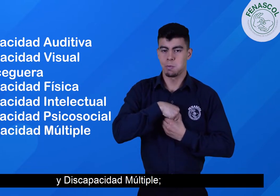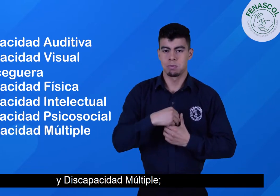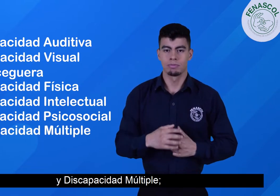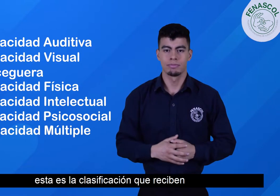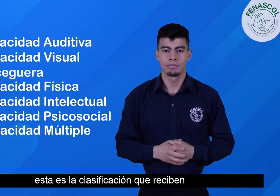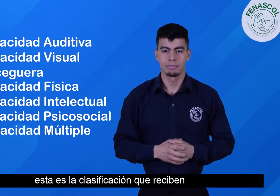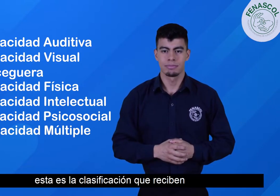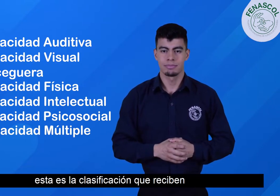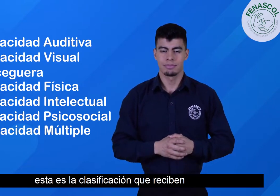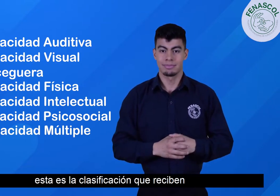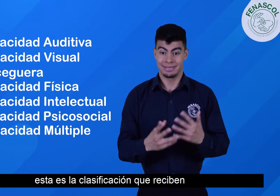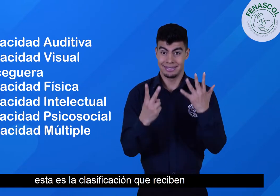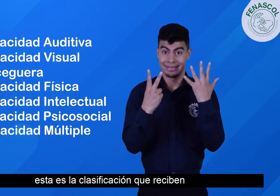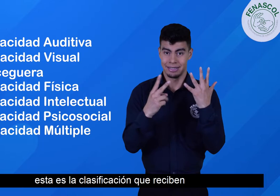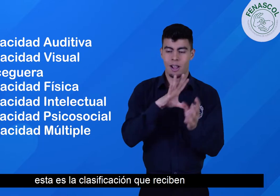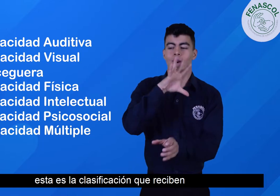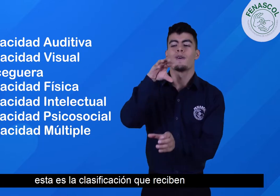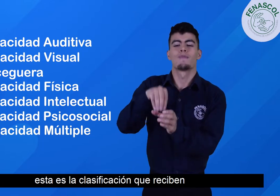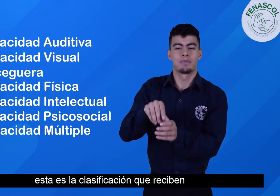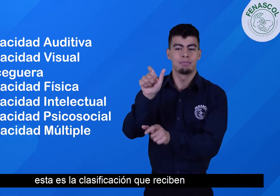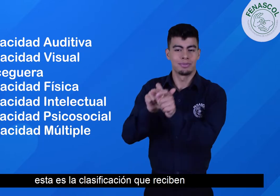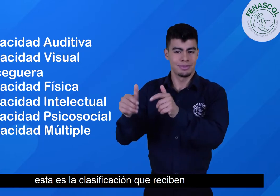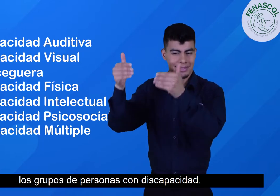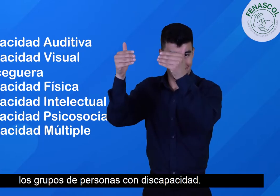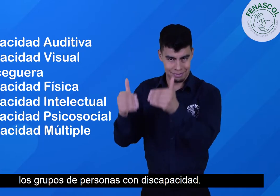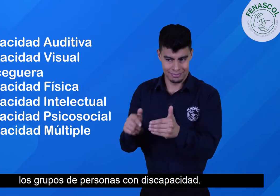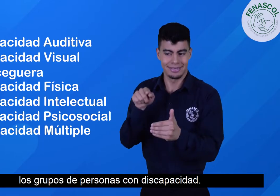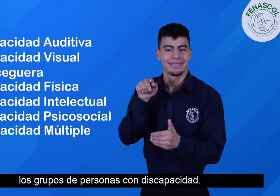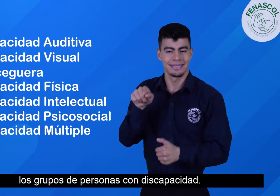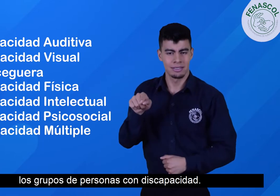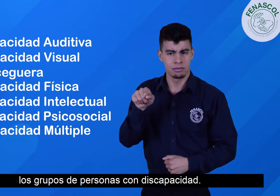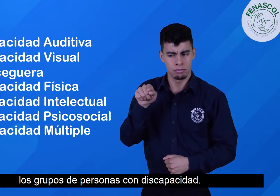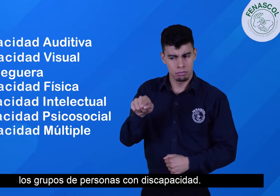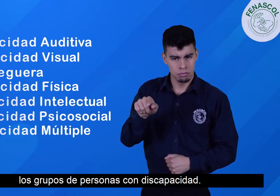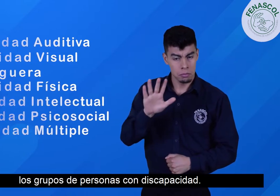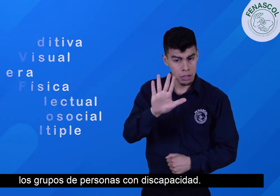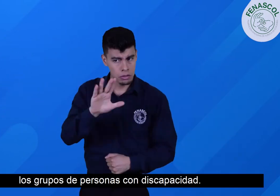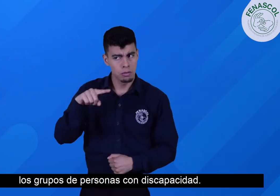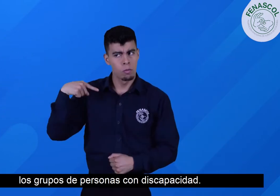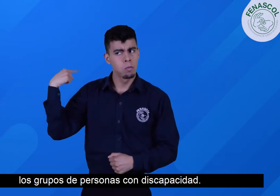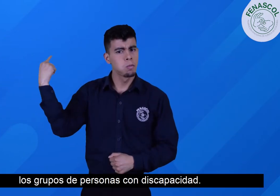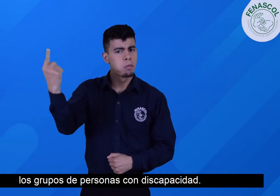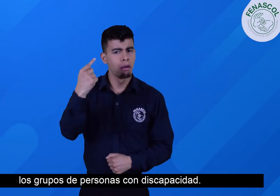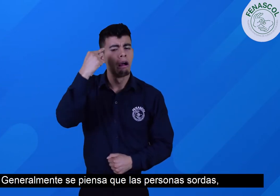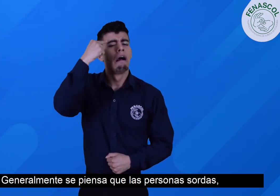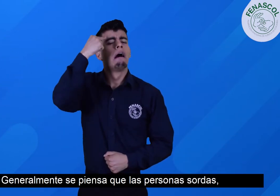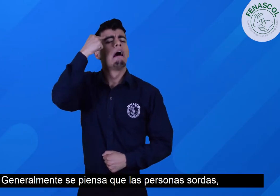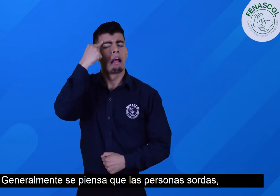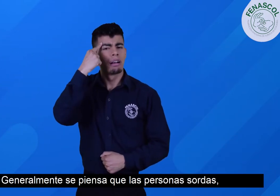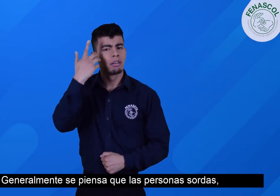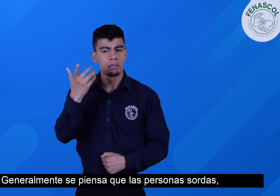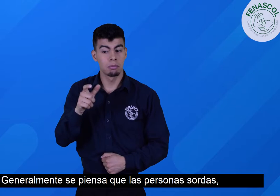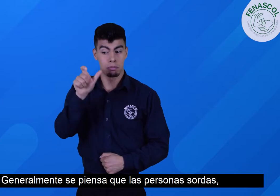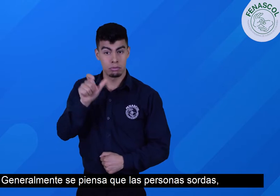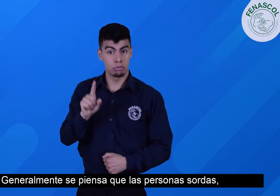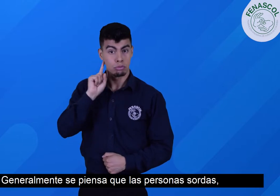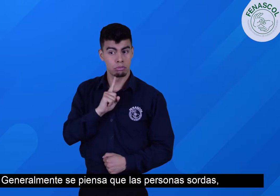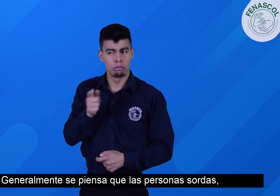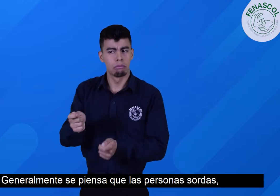esta es la clasificación que reciben los grupos de personas con discapacidad generalmente se piensa que las personas